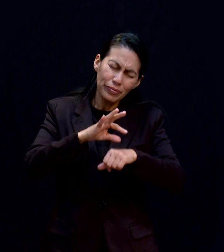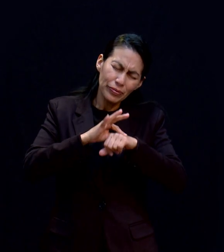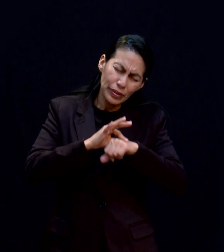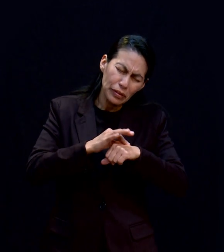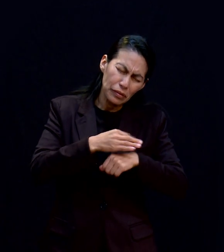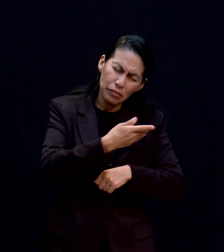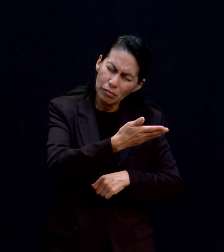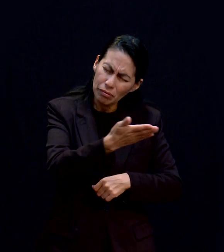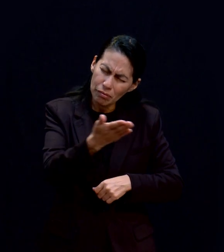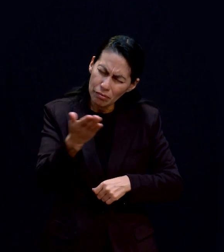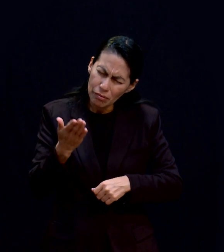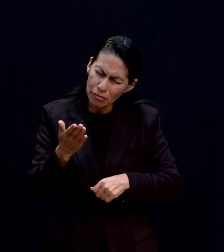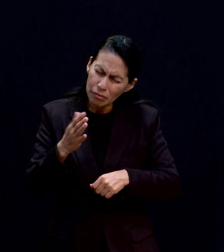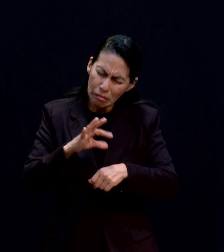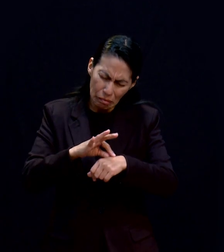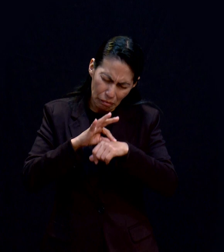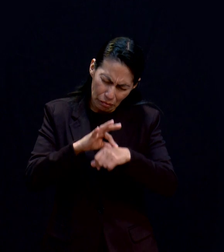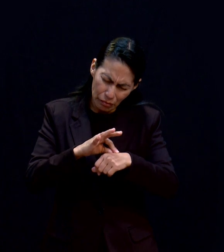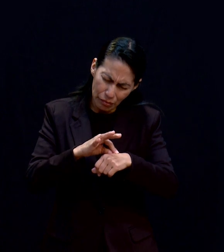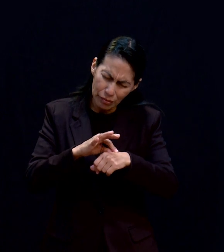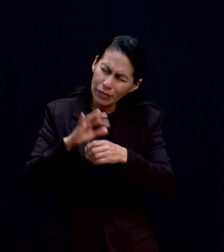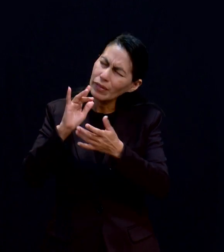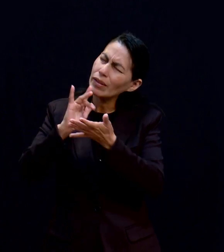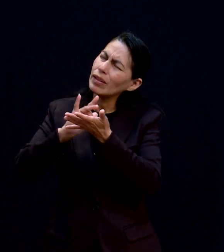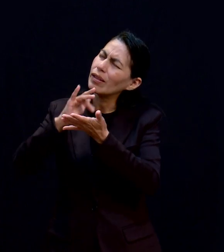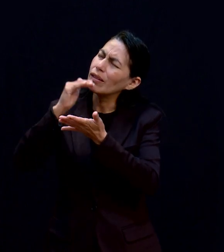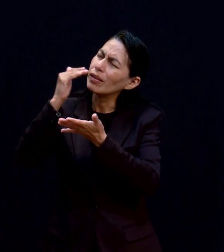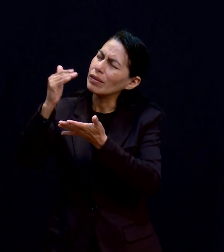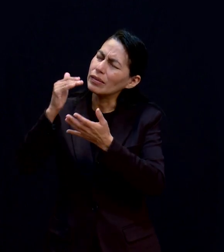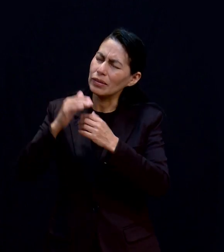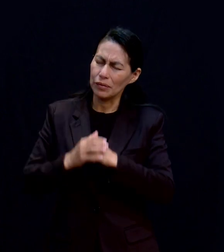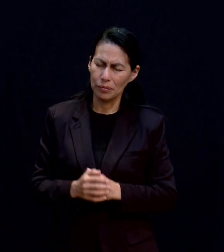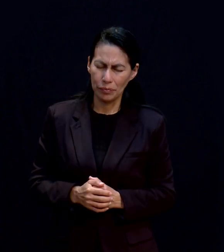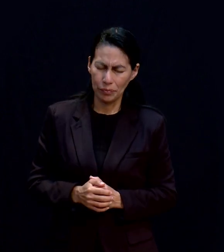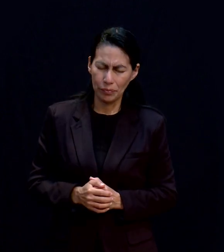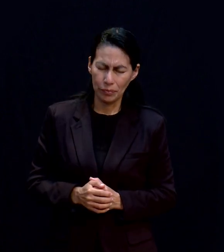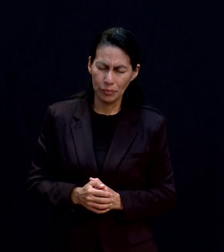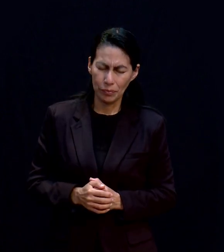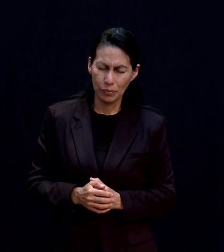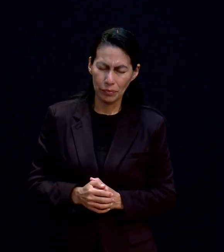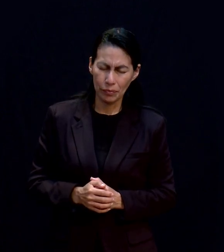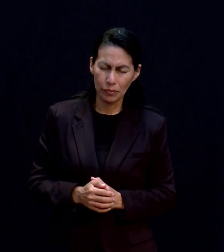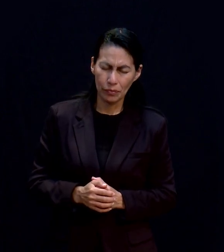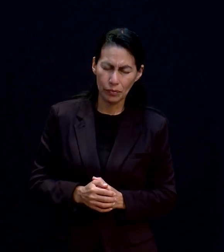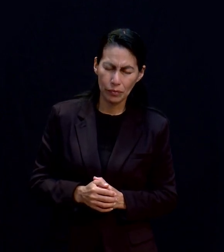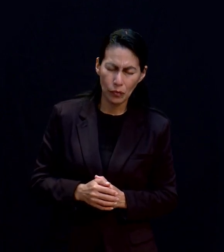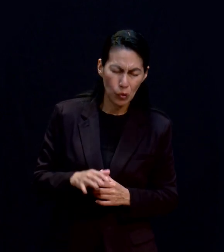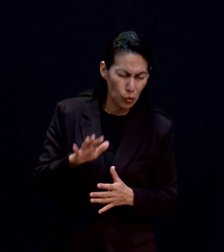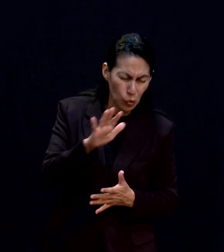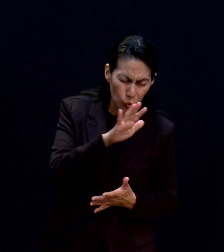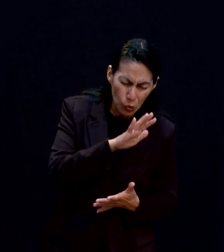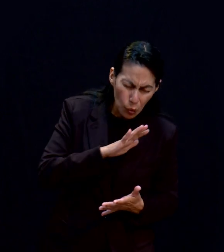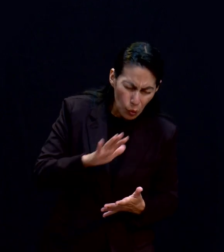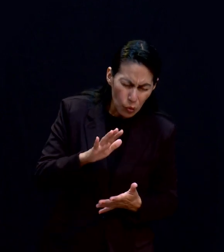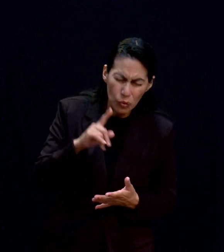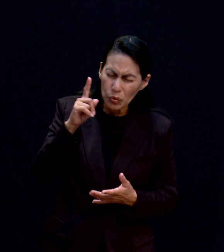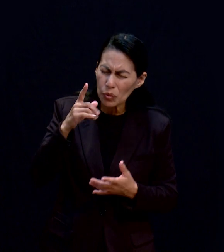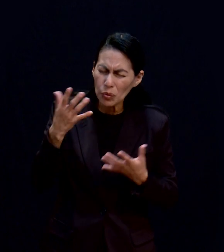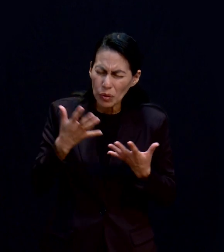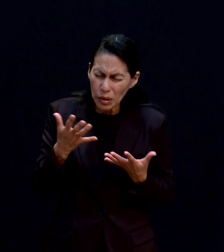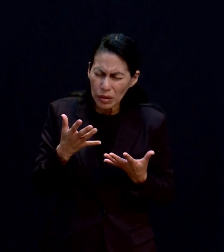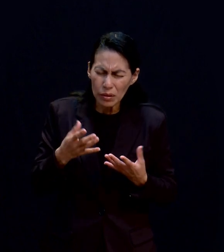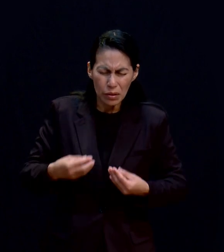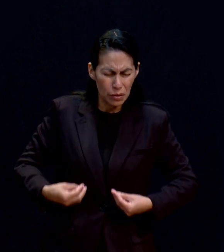lo he vivido lo hemos vivido señor y lo podemos ver en cada detalle que tú nos regalas padre